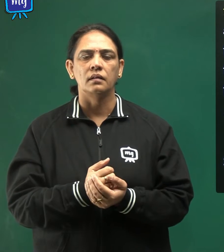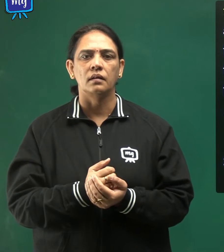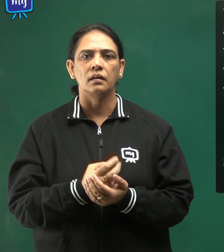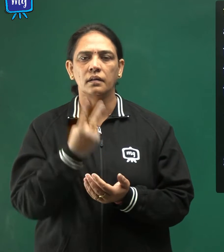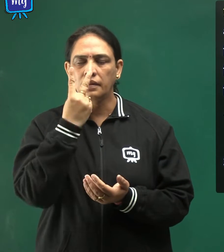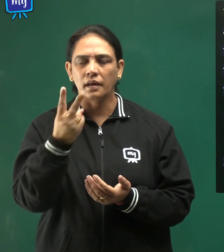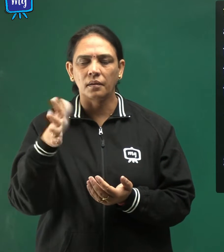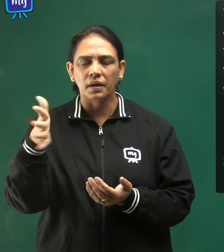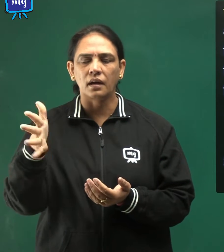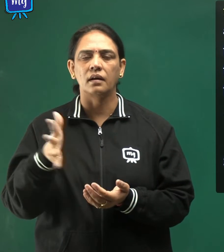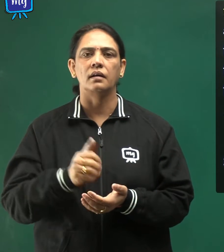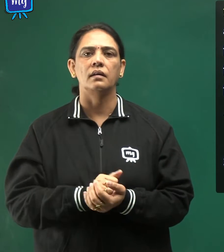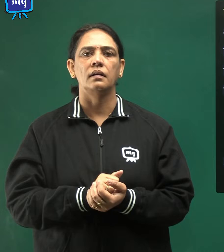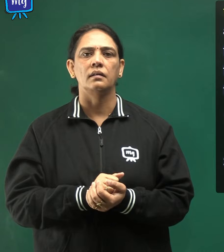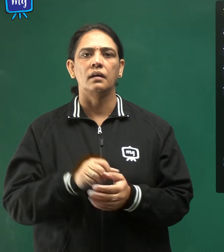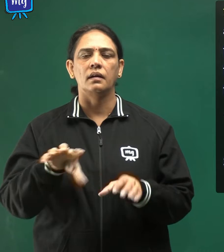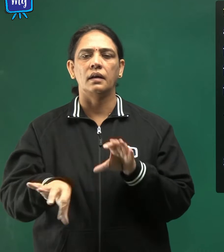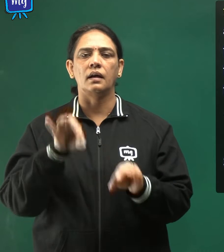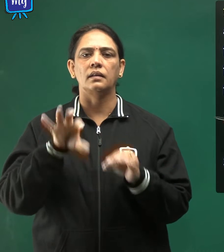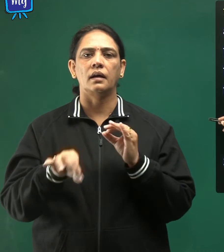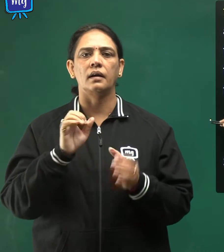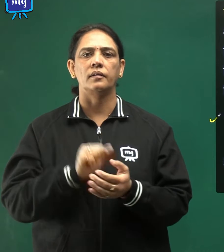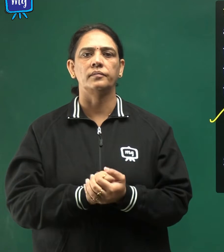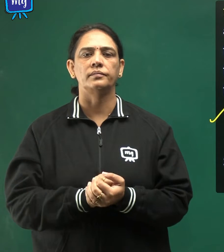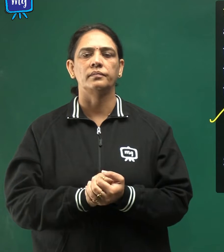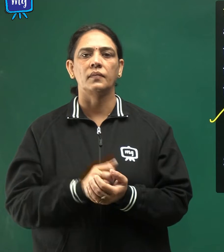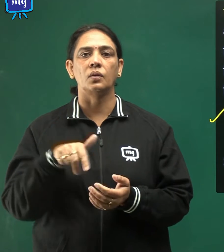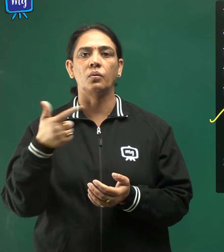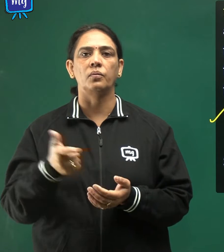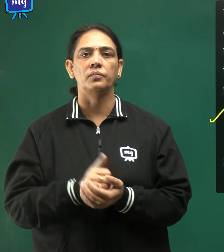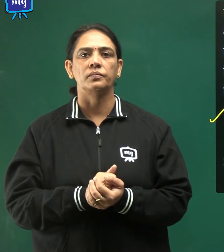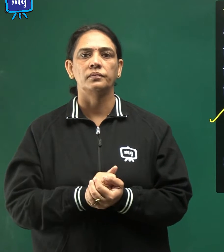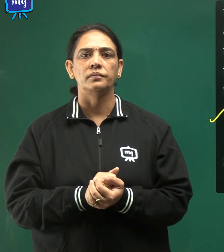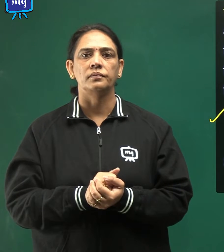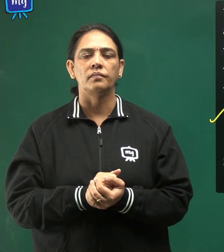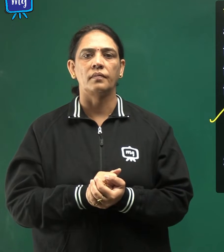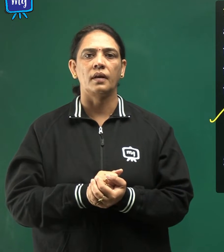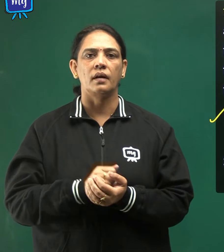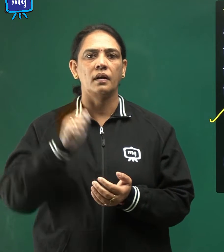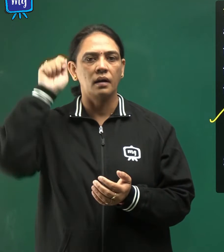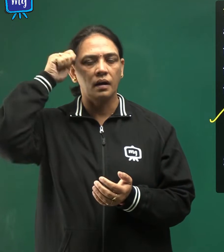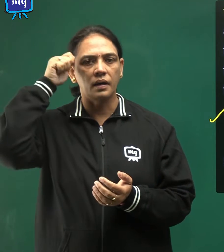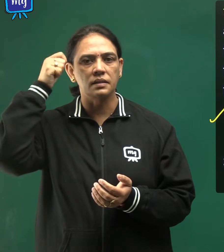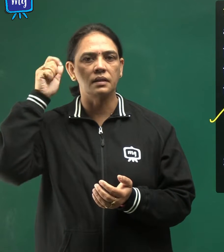बिना देखे निकालता है तो अंग्रेजी की